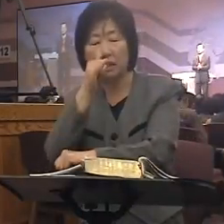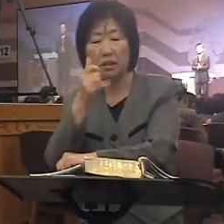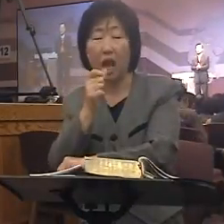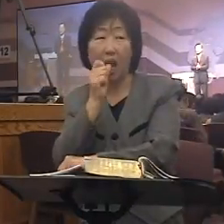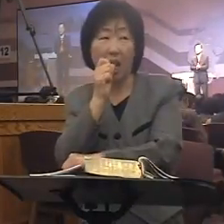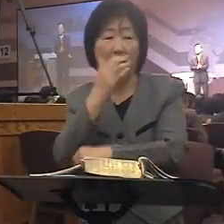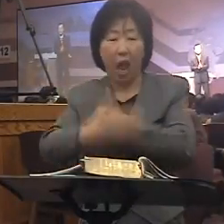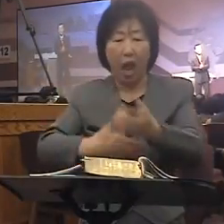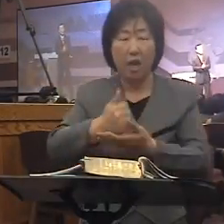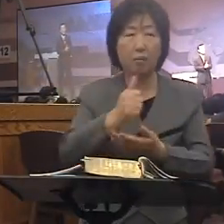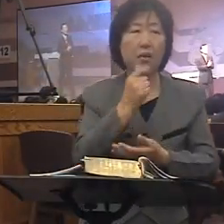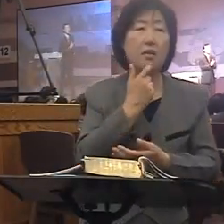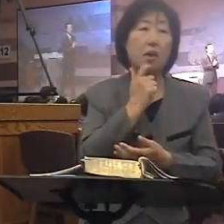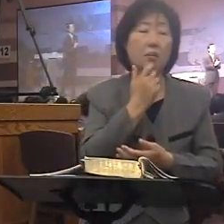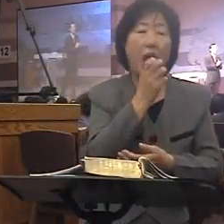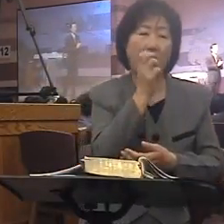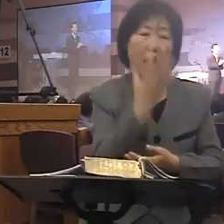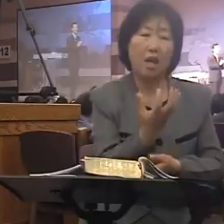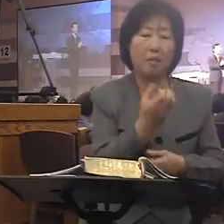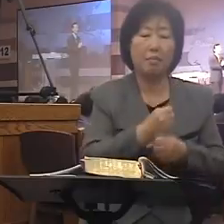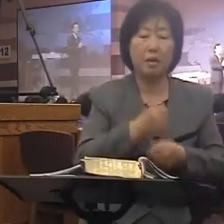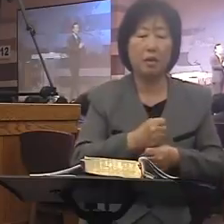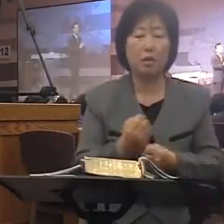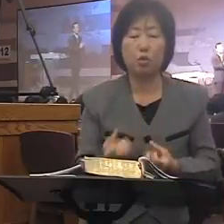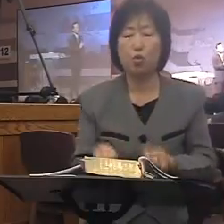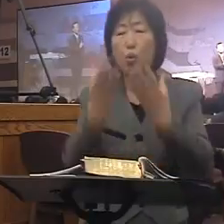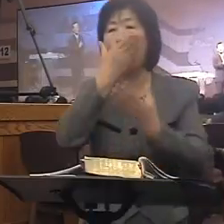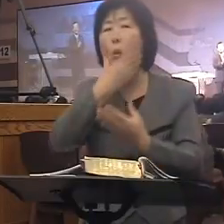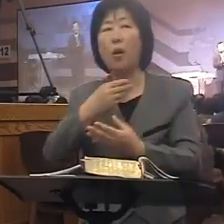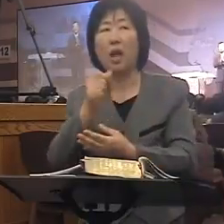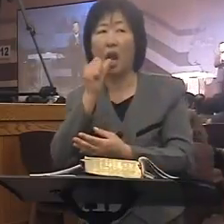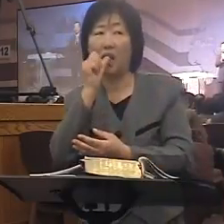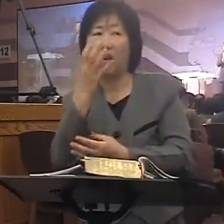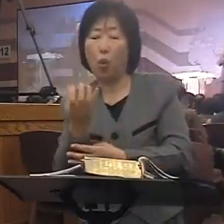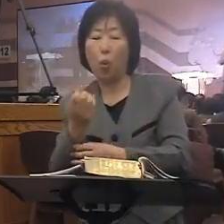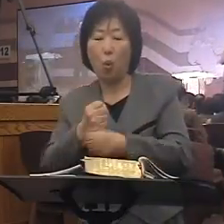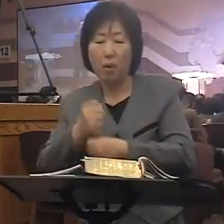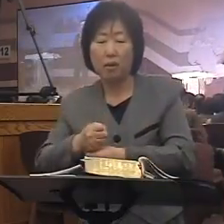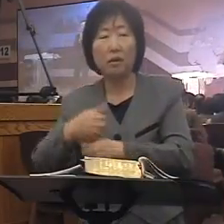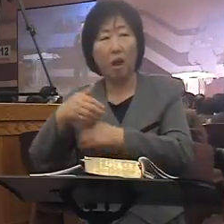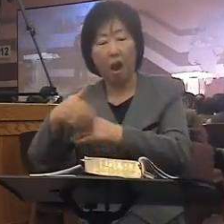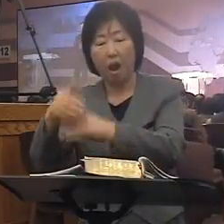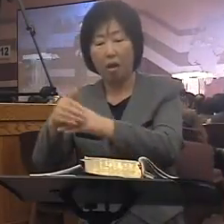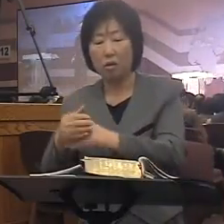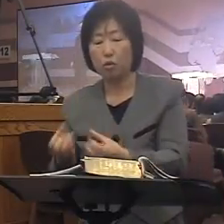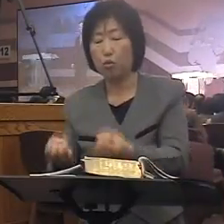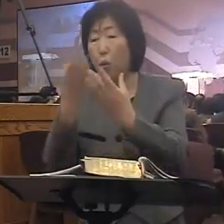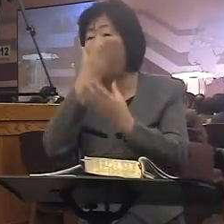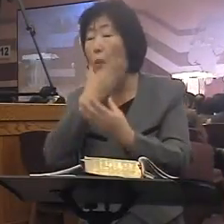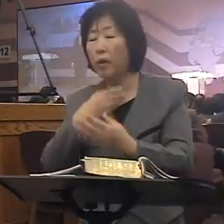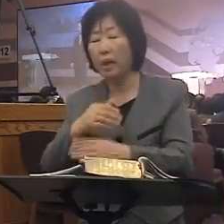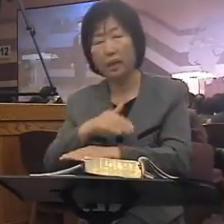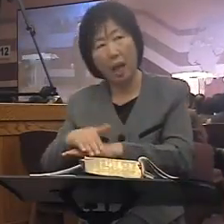만들어 가시며 그를 하나님의 축복의 도구로 만들어 가시려는 하나님의 축복의 계획이 있었다는